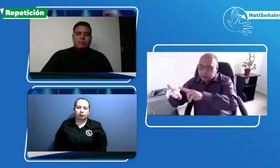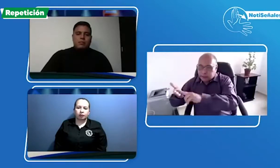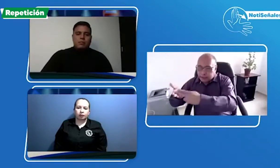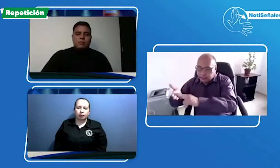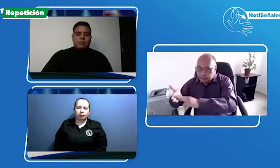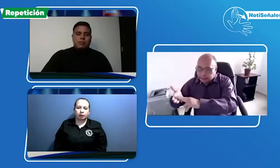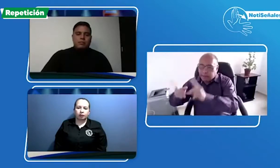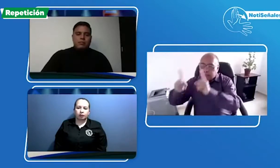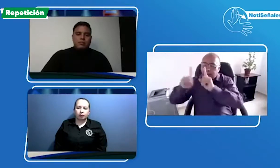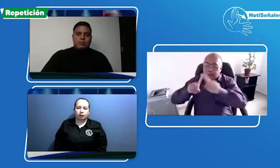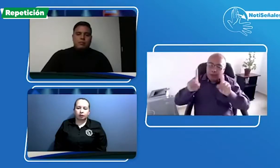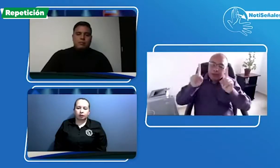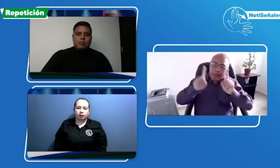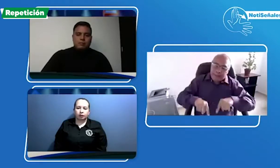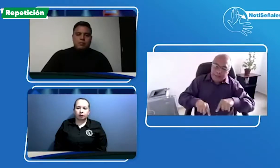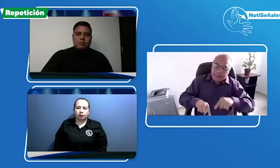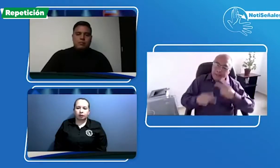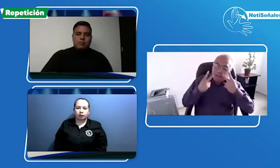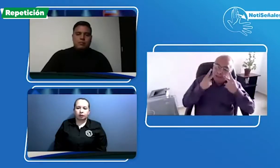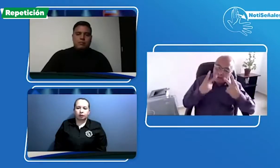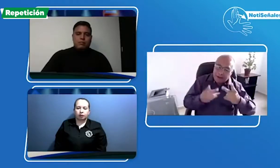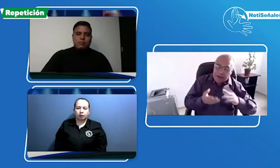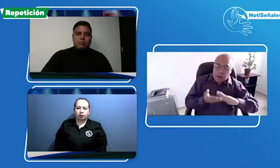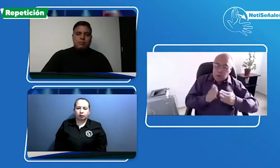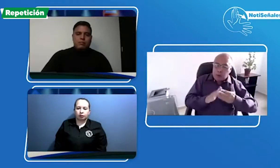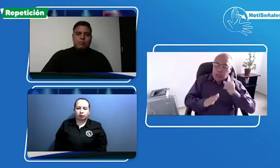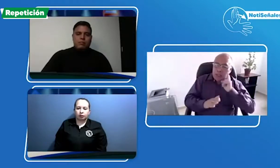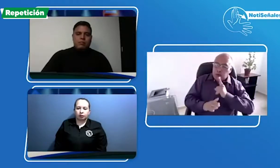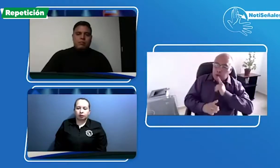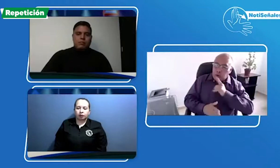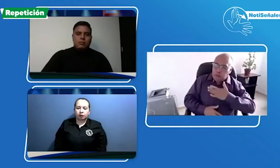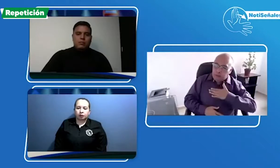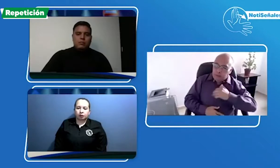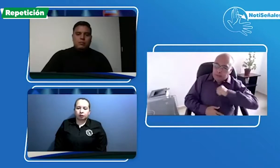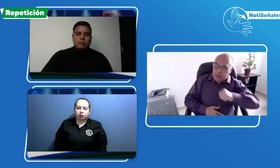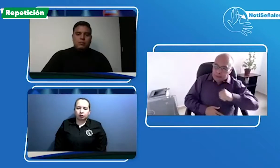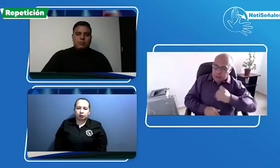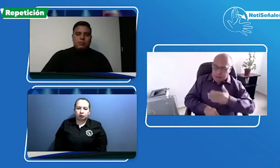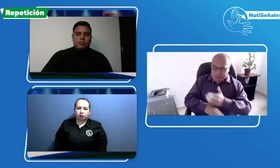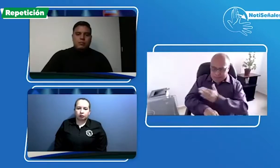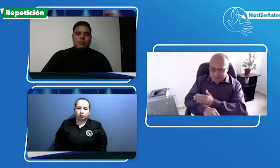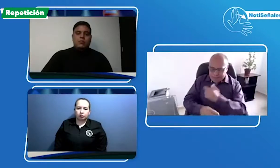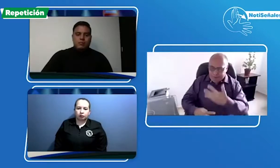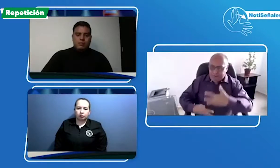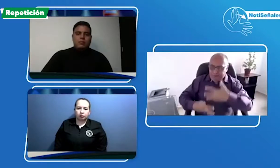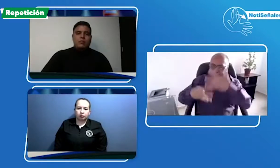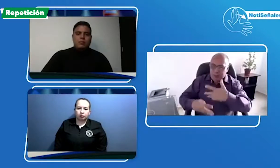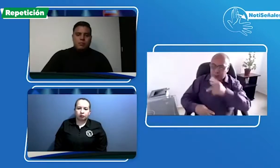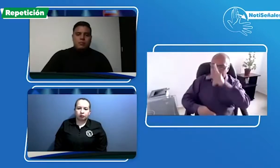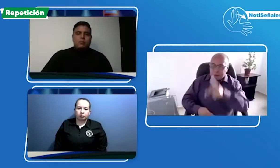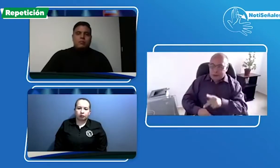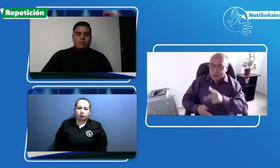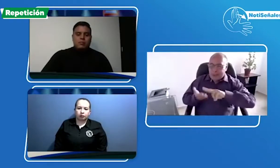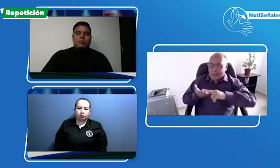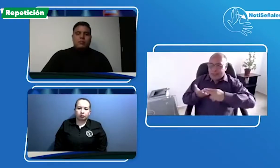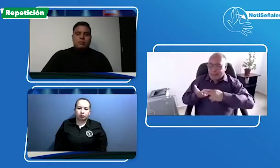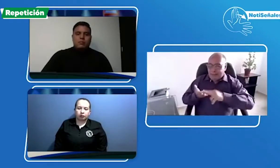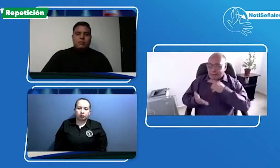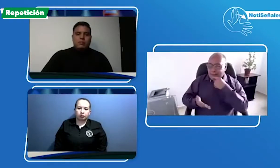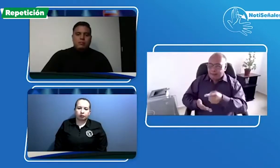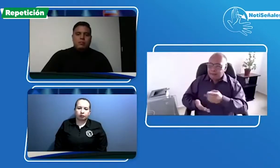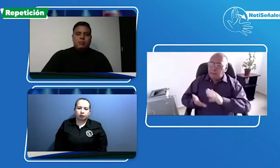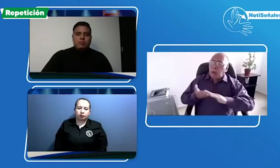Realmente el que se entiendan las funciones del intérprete y que se vea también que la comunidad sorda tiene su derecho